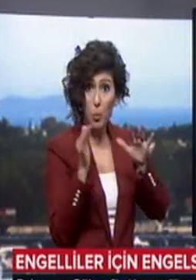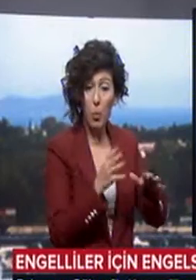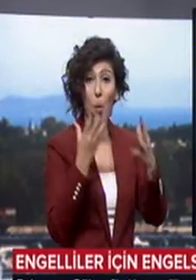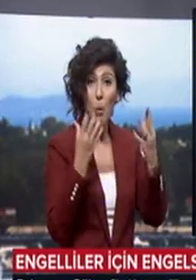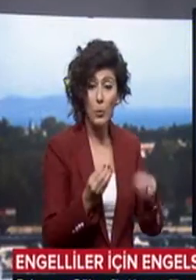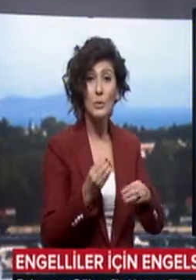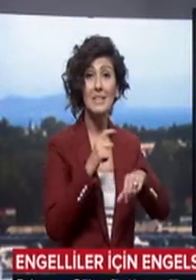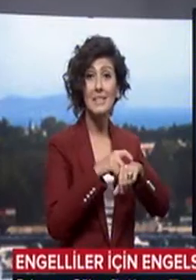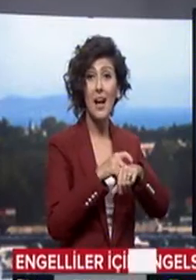artacak.